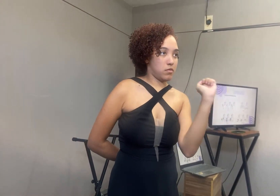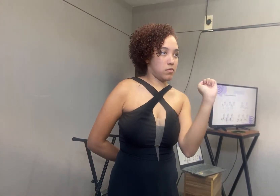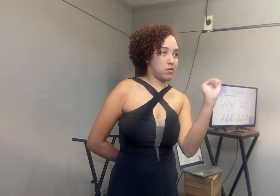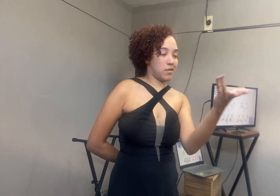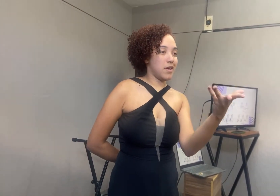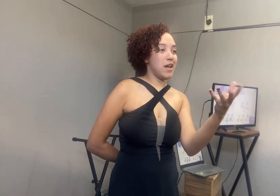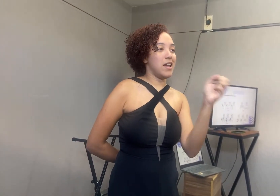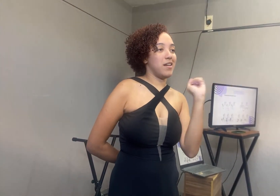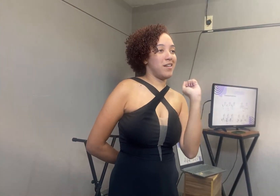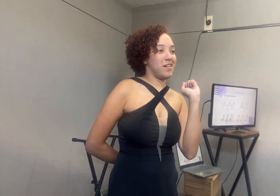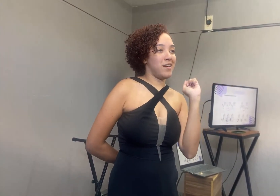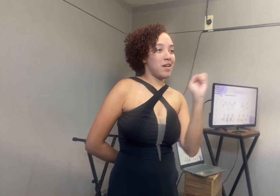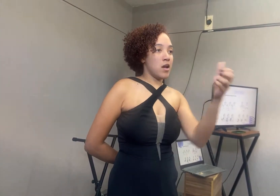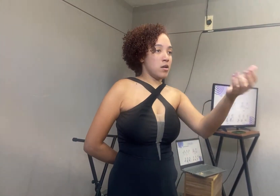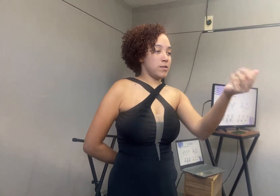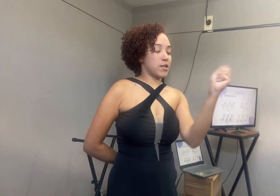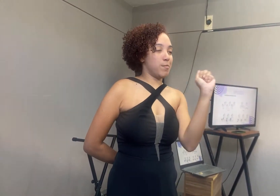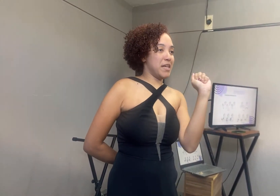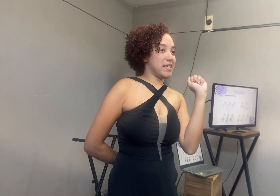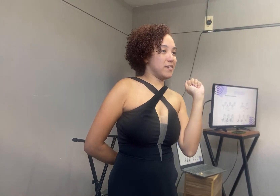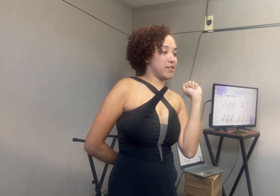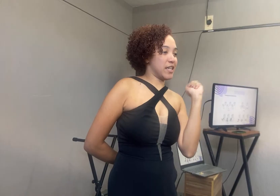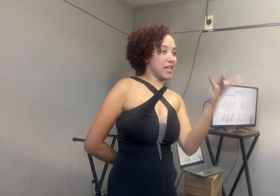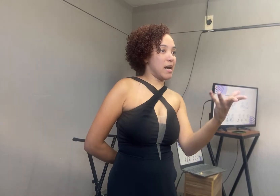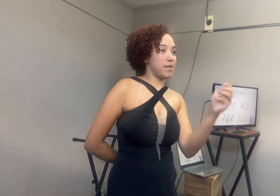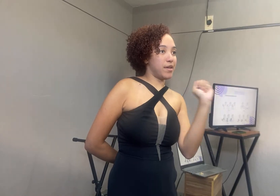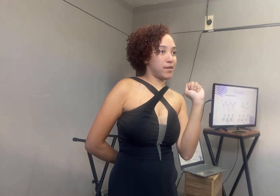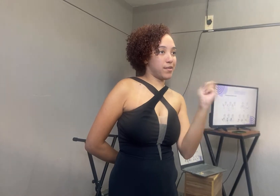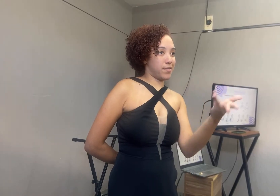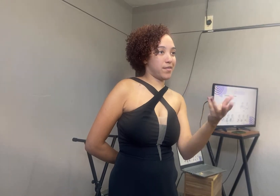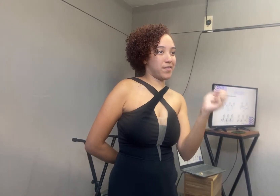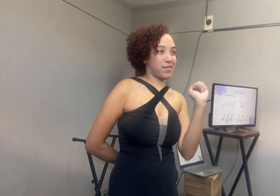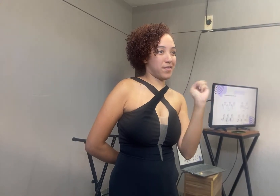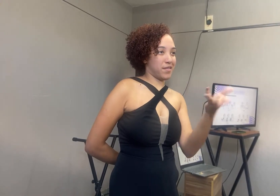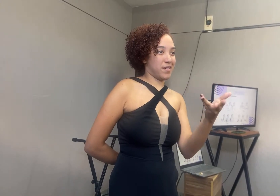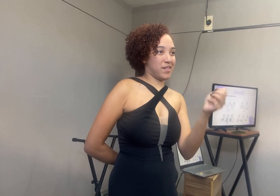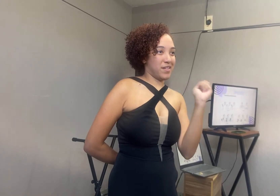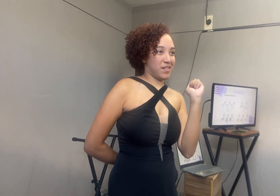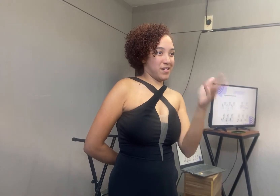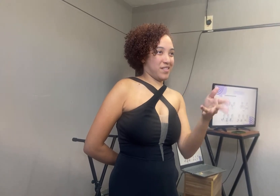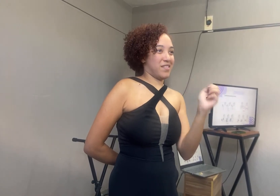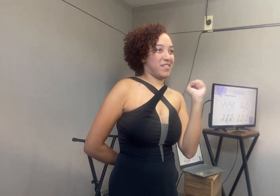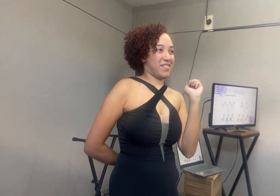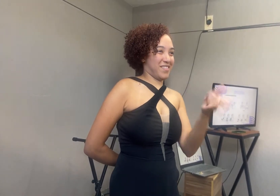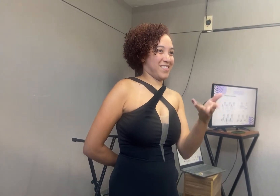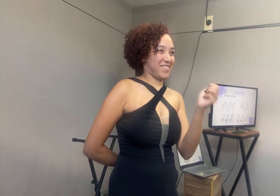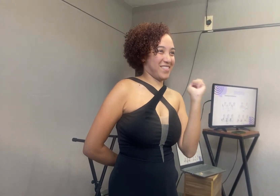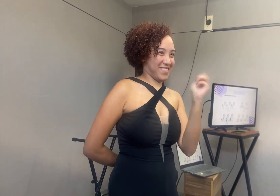Sim, aberto, aberto. Você começa a fechar 5 dólares.